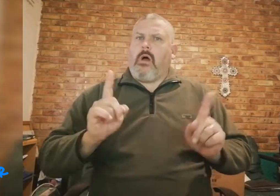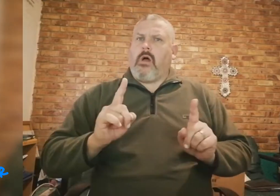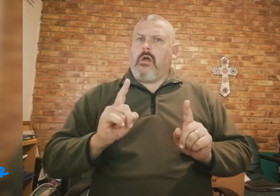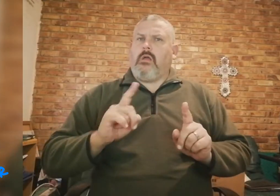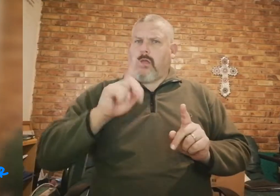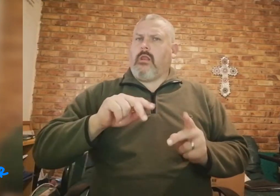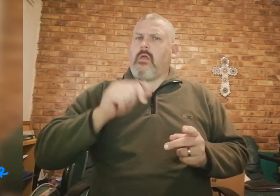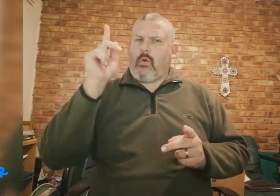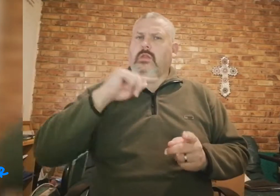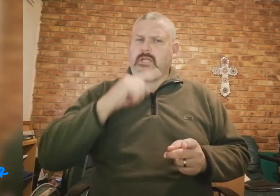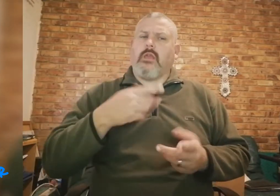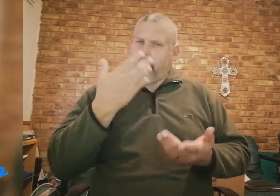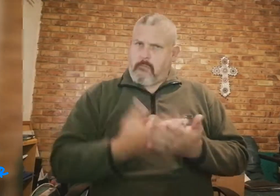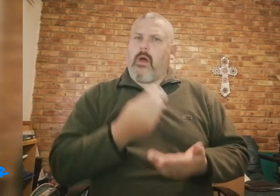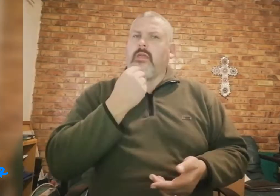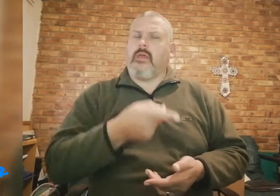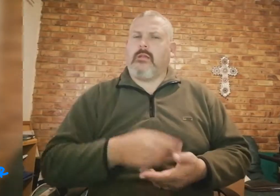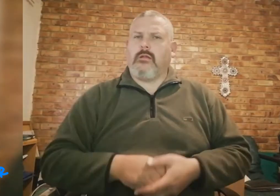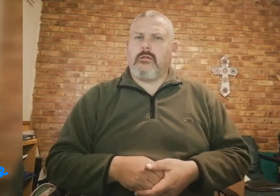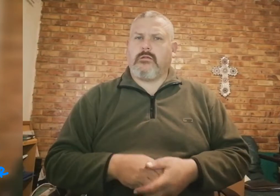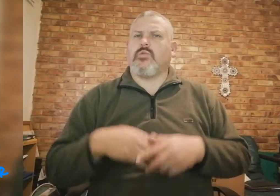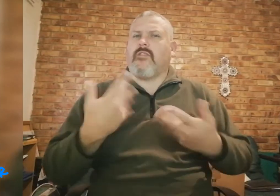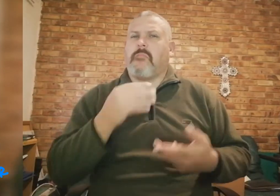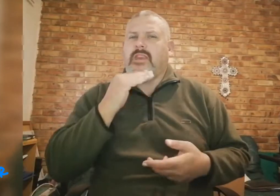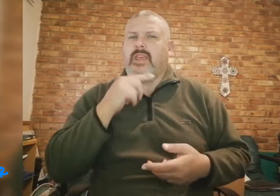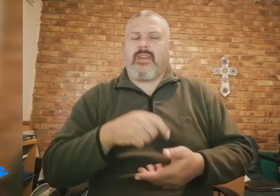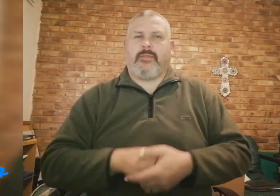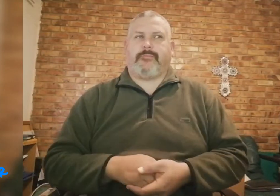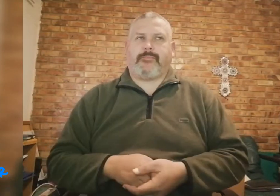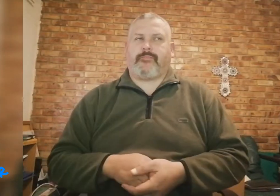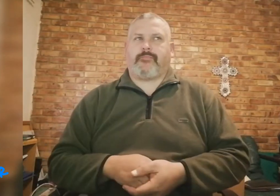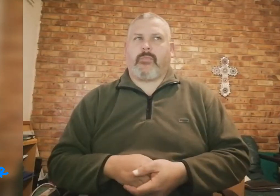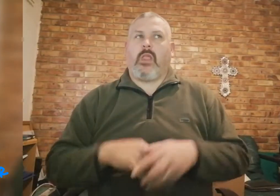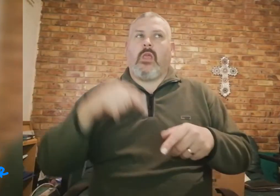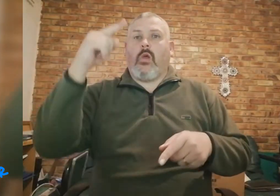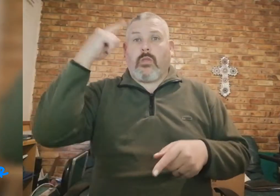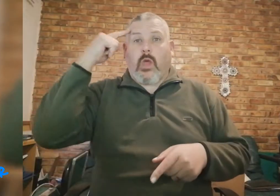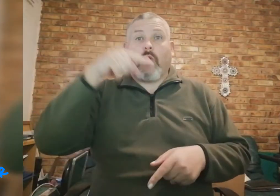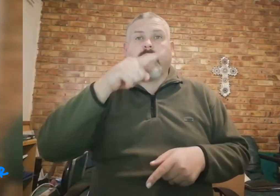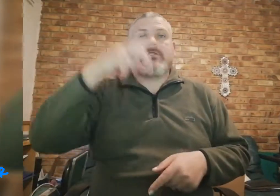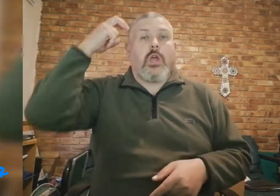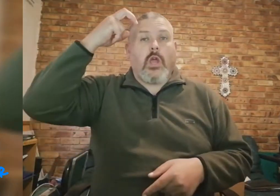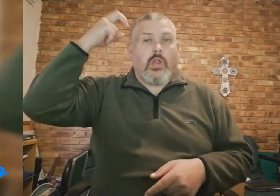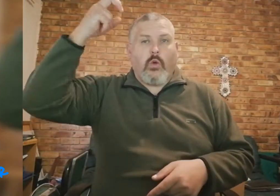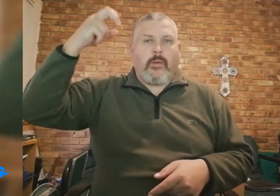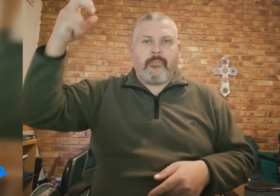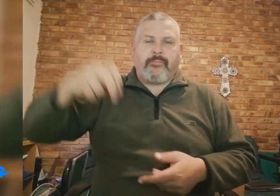Maar dan God sê, mag eet. So wat beteken dit? Onthou die vis met die room.